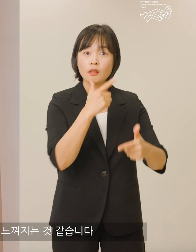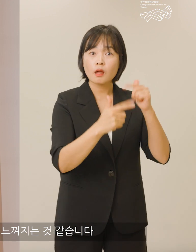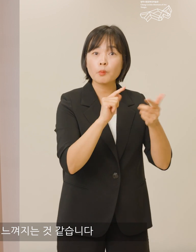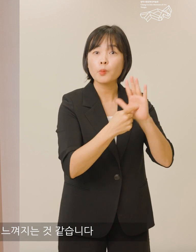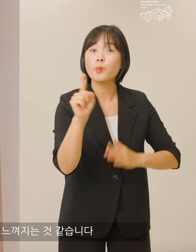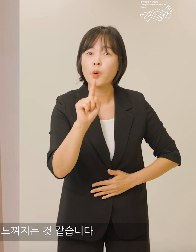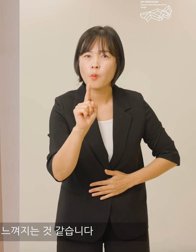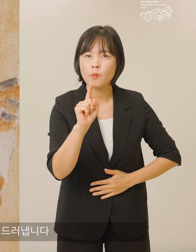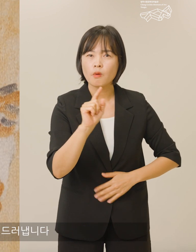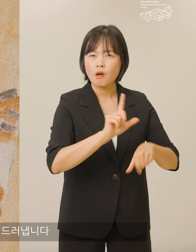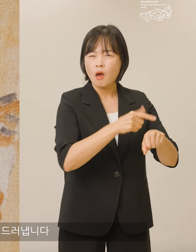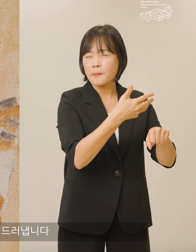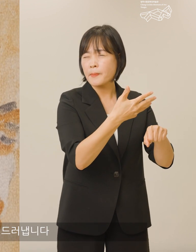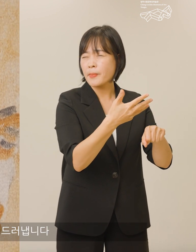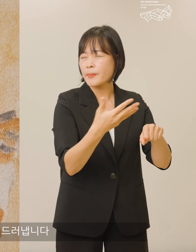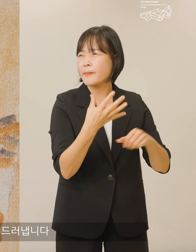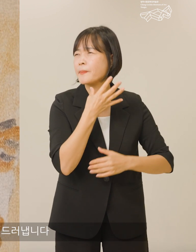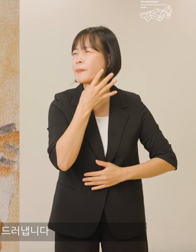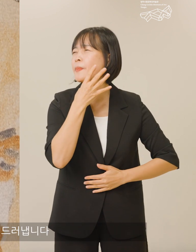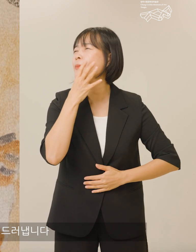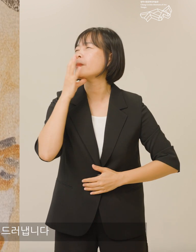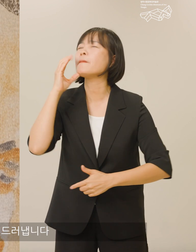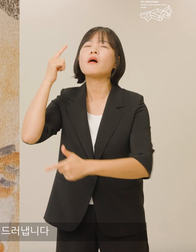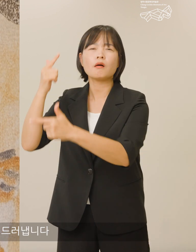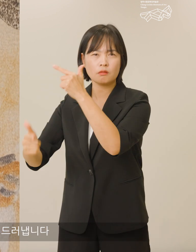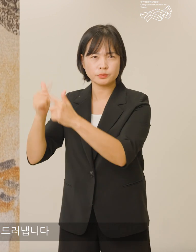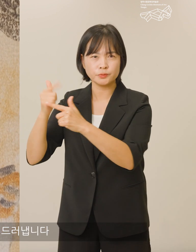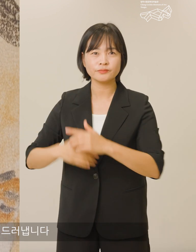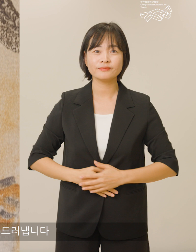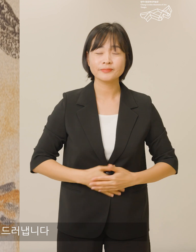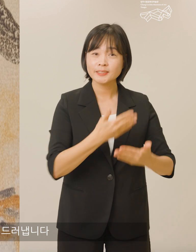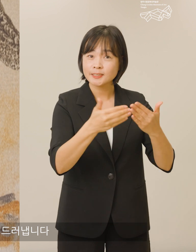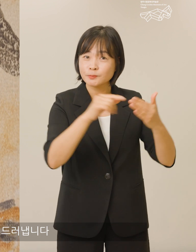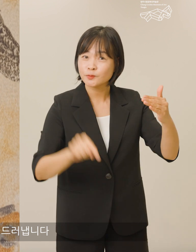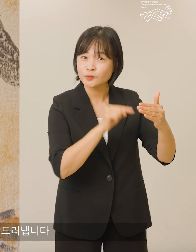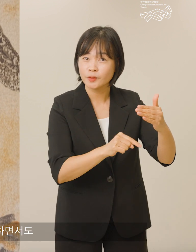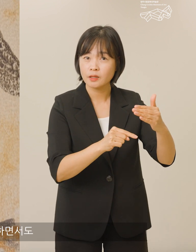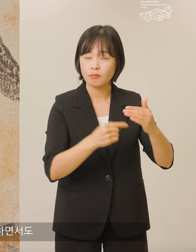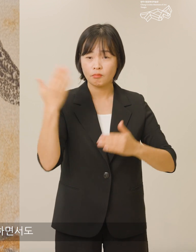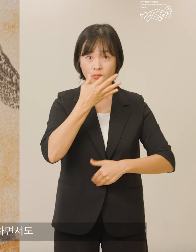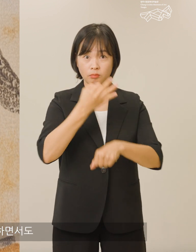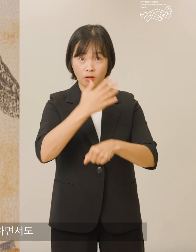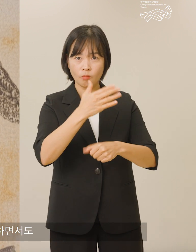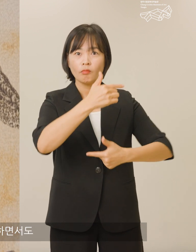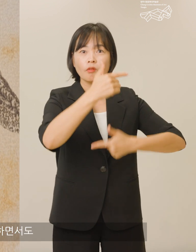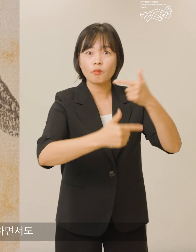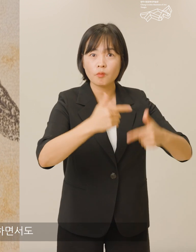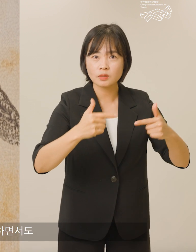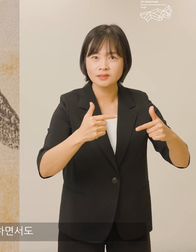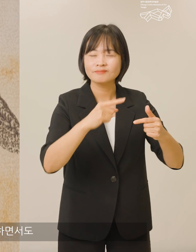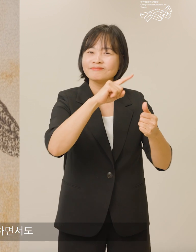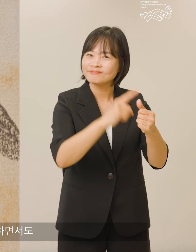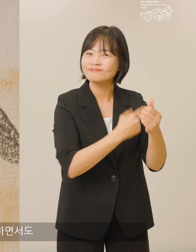같습니다. 나무의 표현은 세월이 담긴 고목을 드러냅니다. 화면 속에 단순한